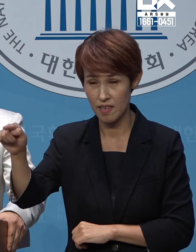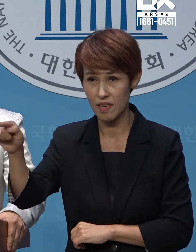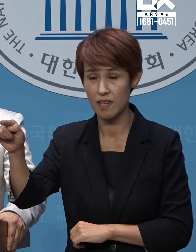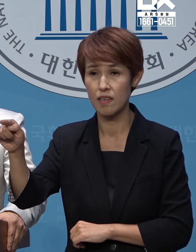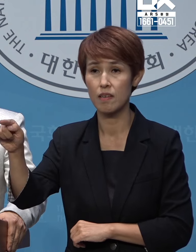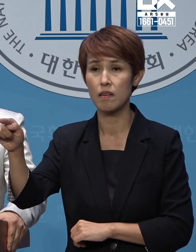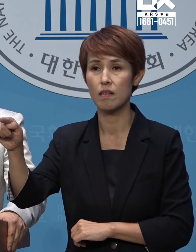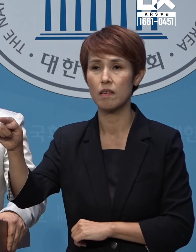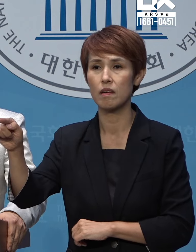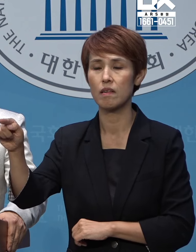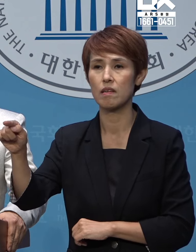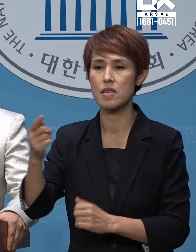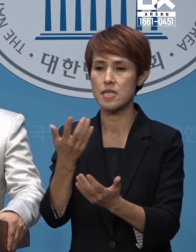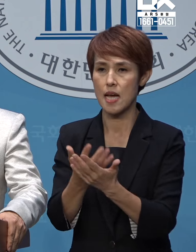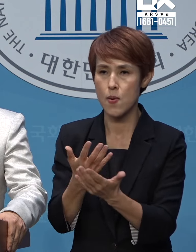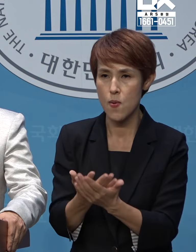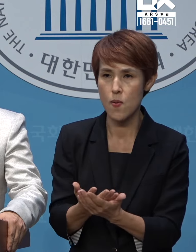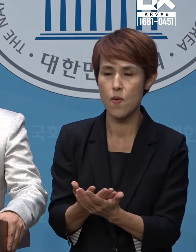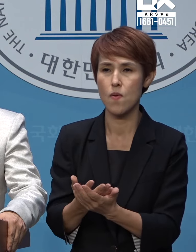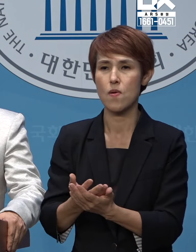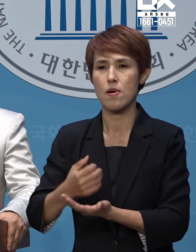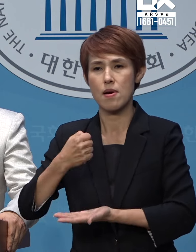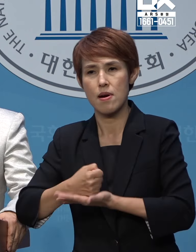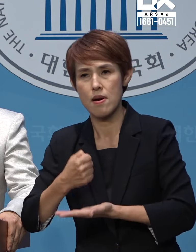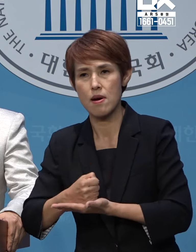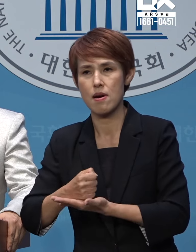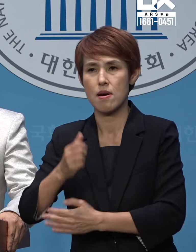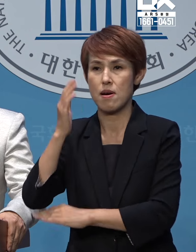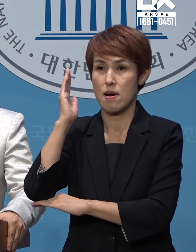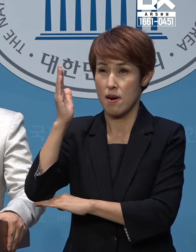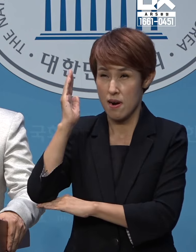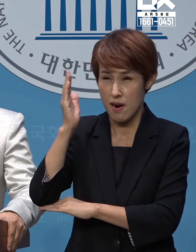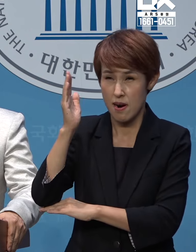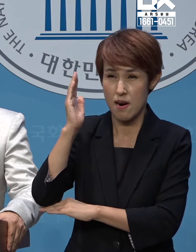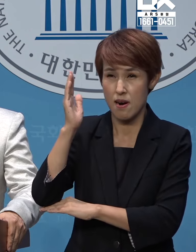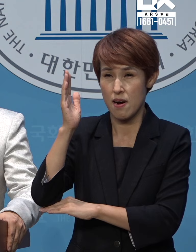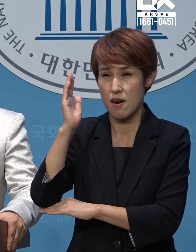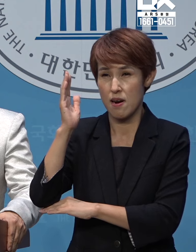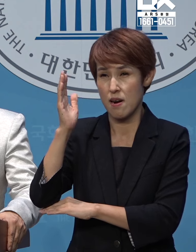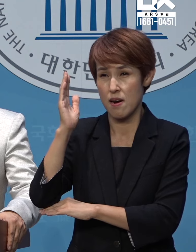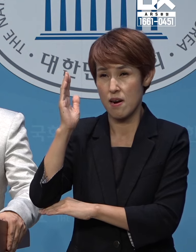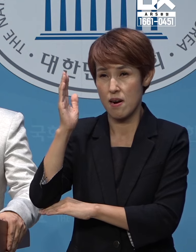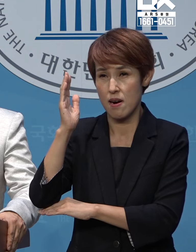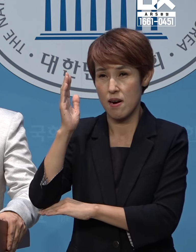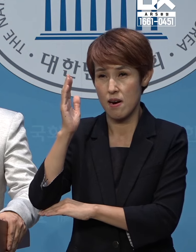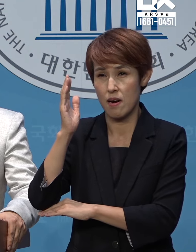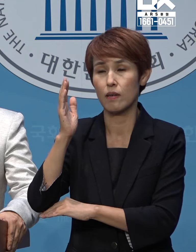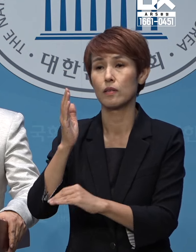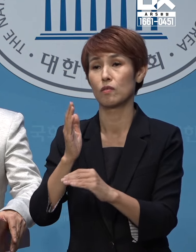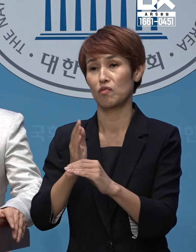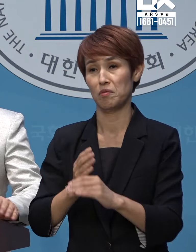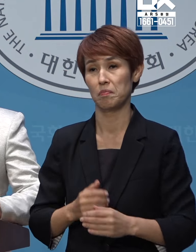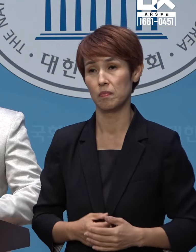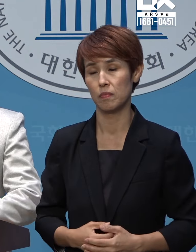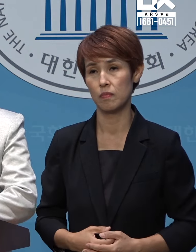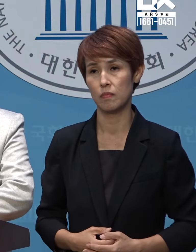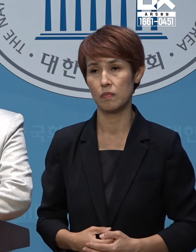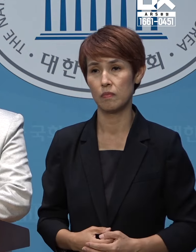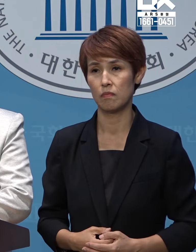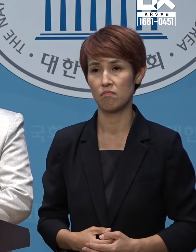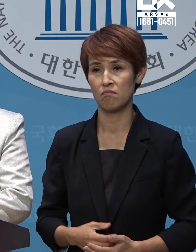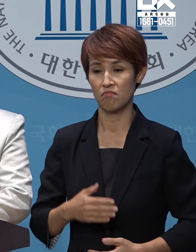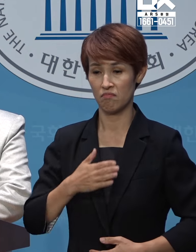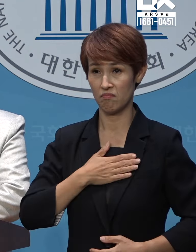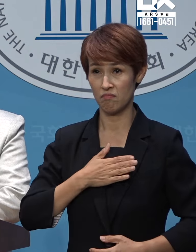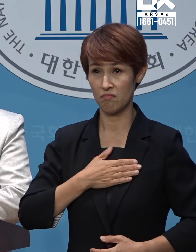근거없는 자료와 주장과 억지 을 늘어놓으면서 저에